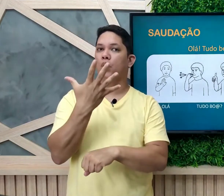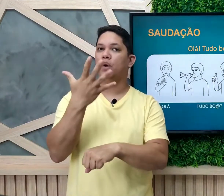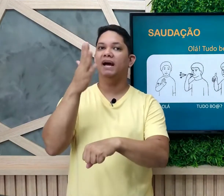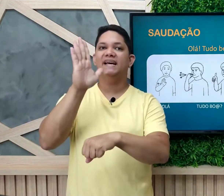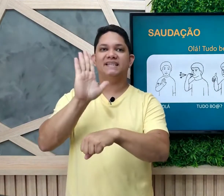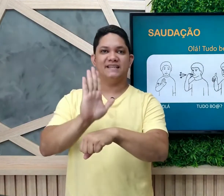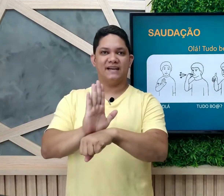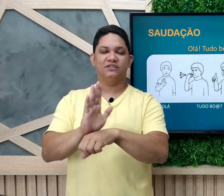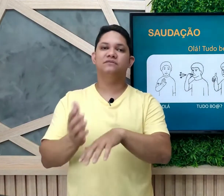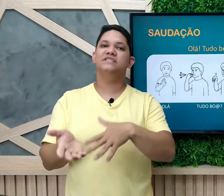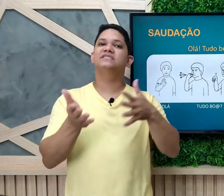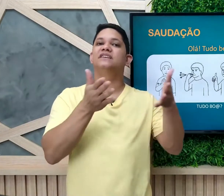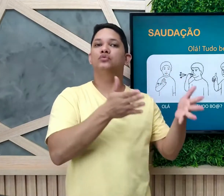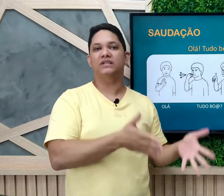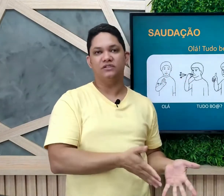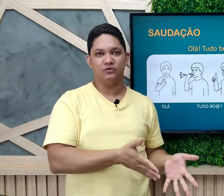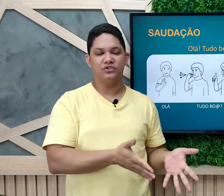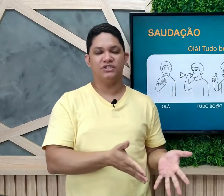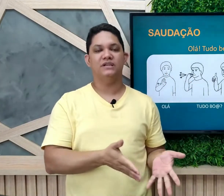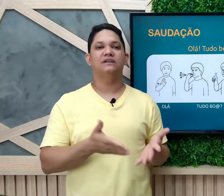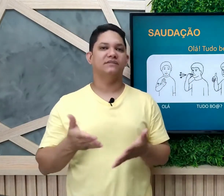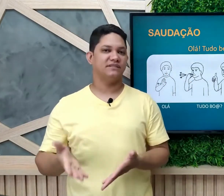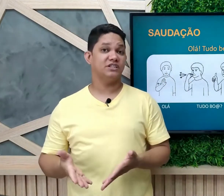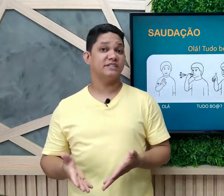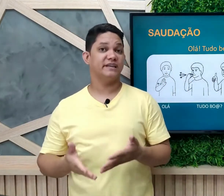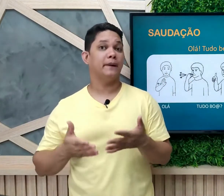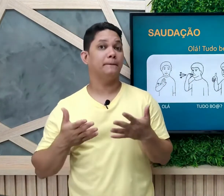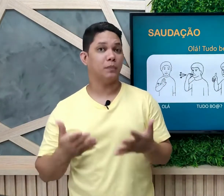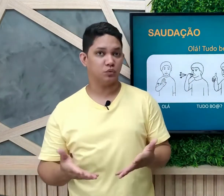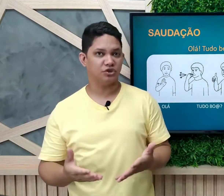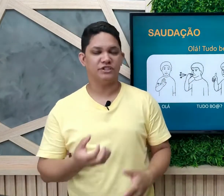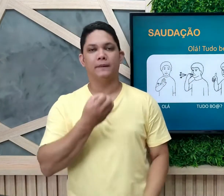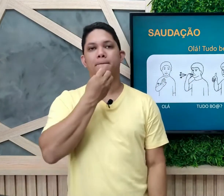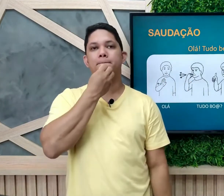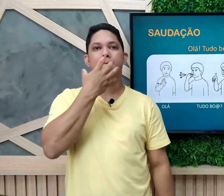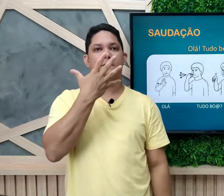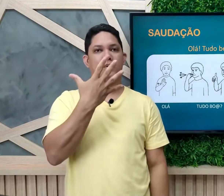Boa tarde. Se você estiver durante o dia, você vai dizer bom dia.